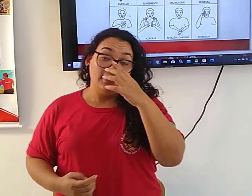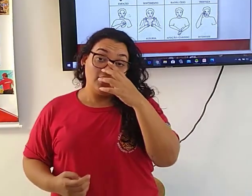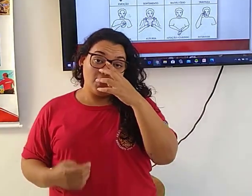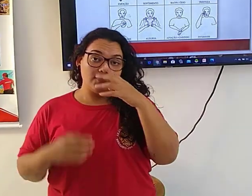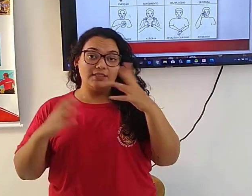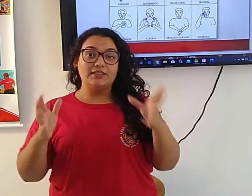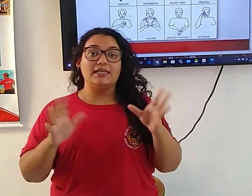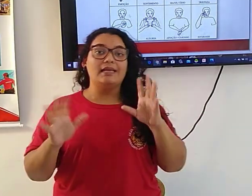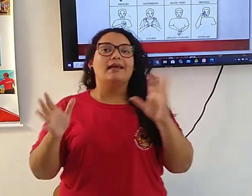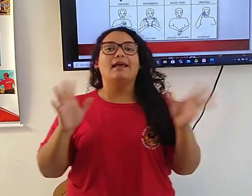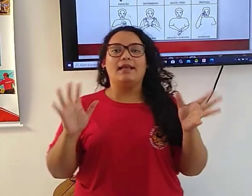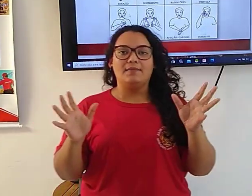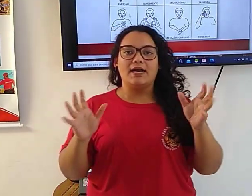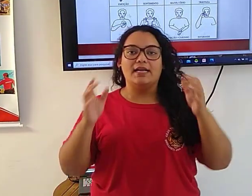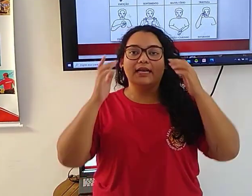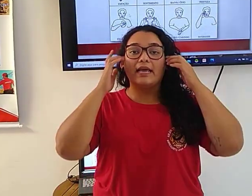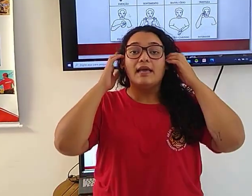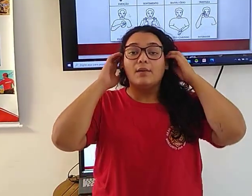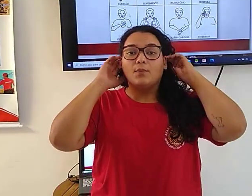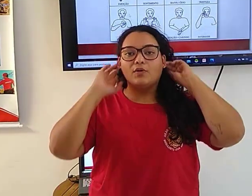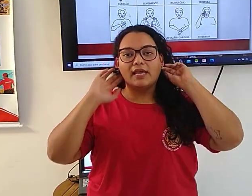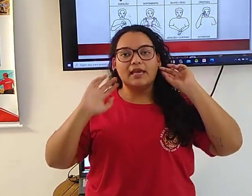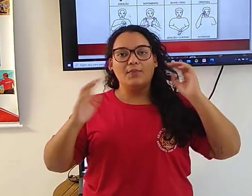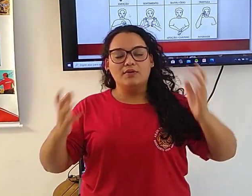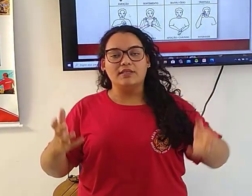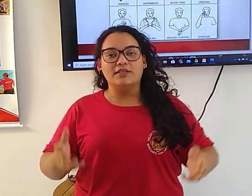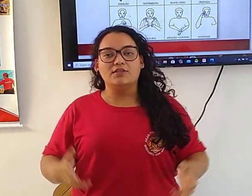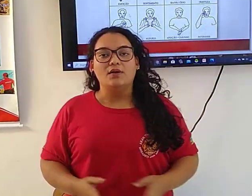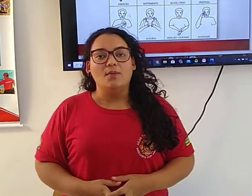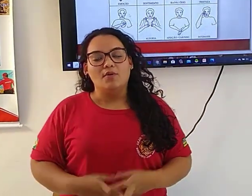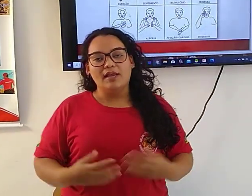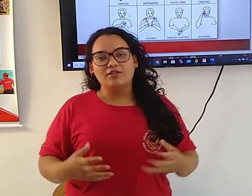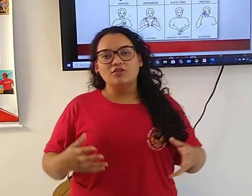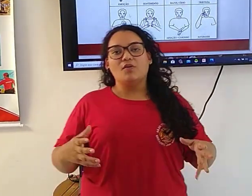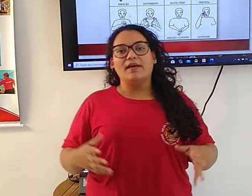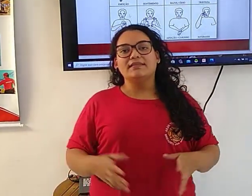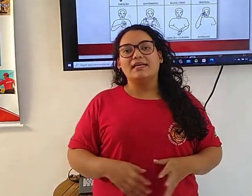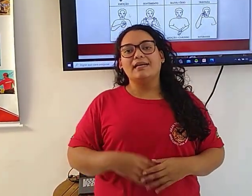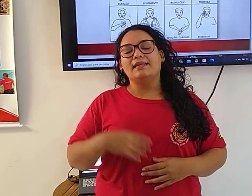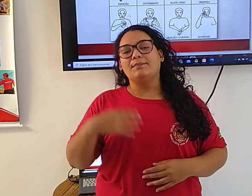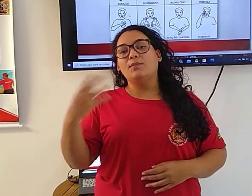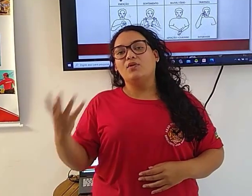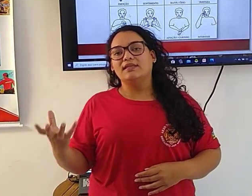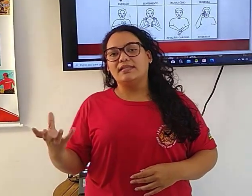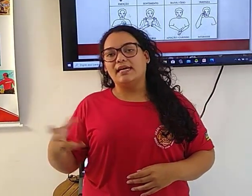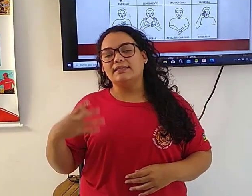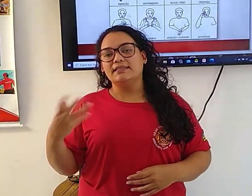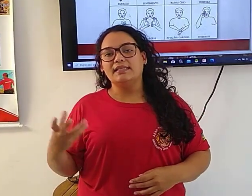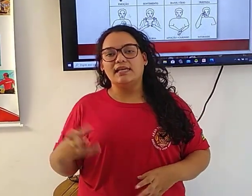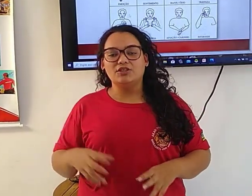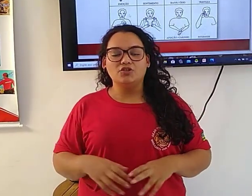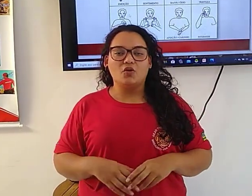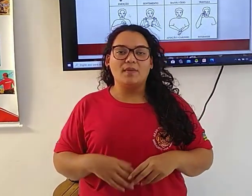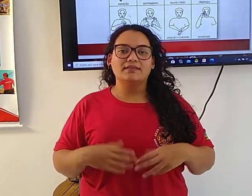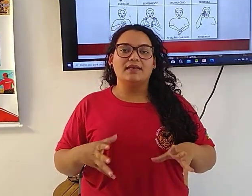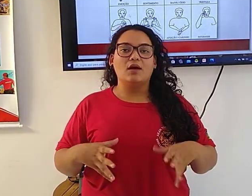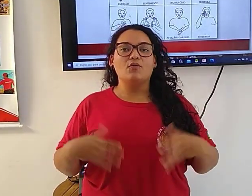vocês se relembrarem, né? Por que é importante? Porque a gente começa a memorizar esses sinais, a gente começa a criar o quê? Um